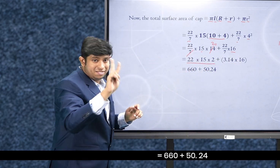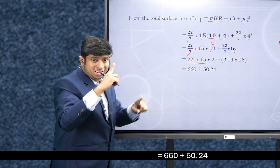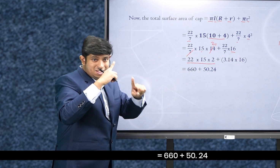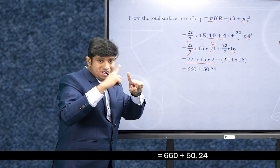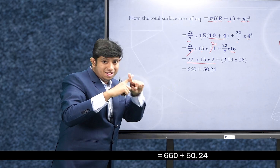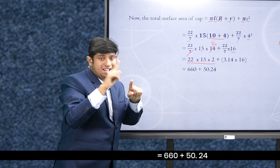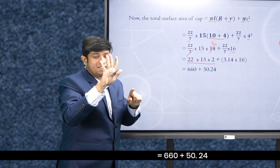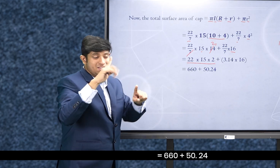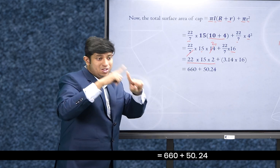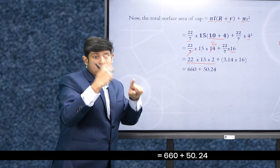50.24.